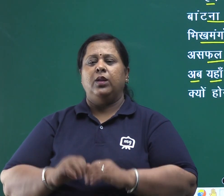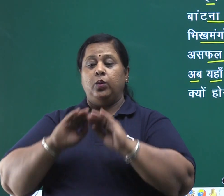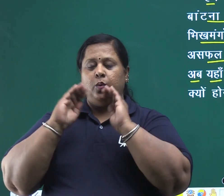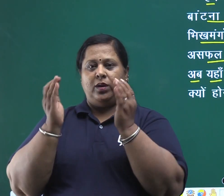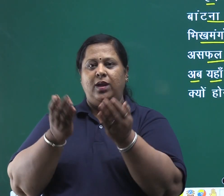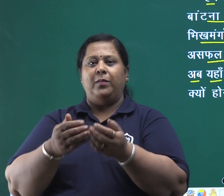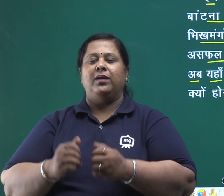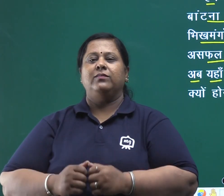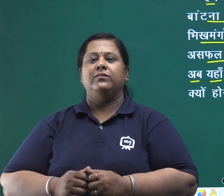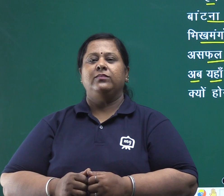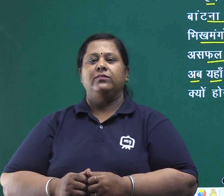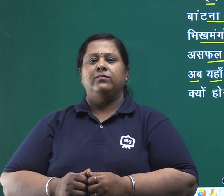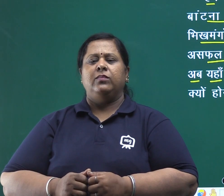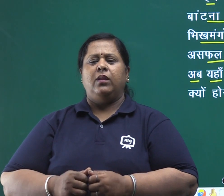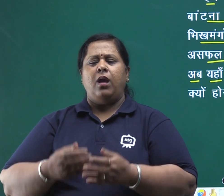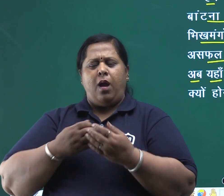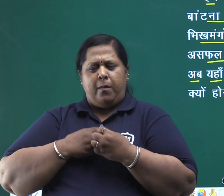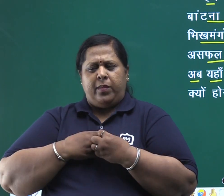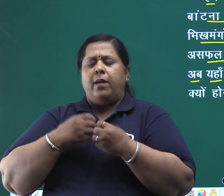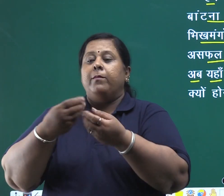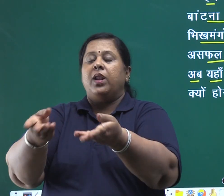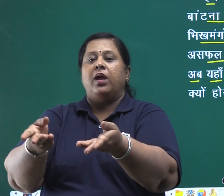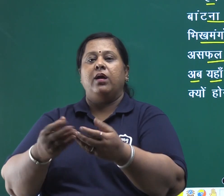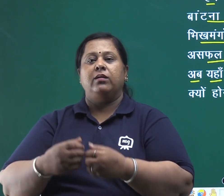दुनिया में अपना पराया